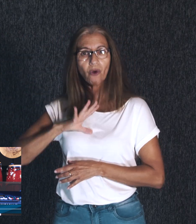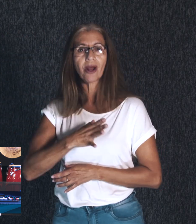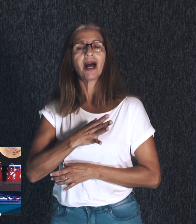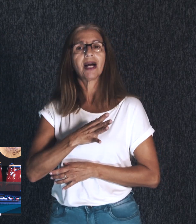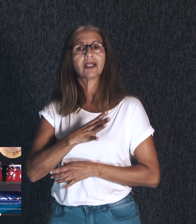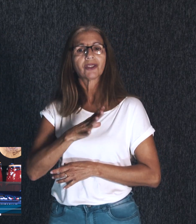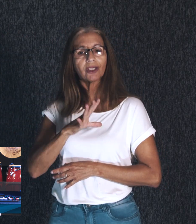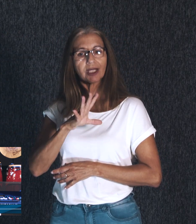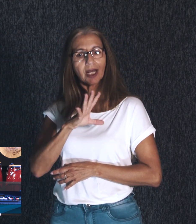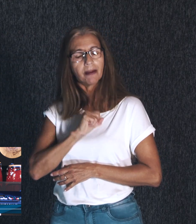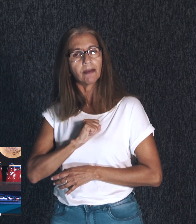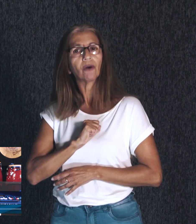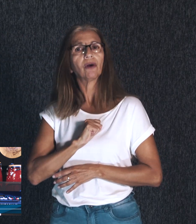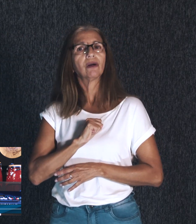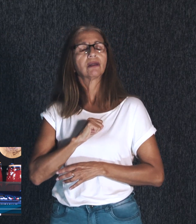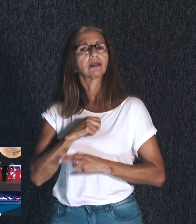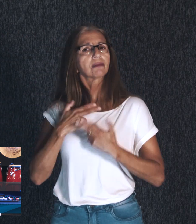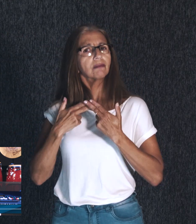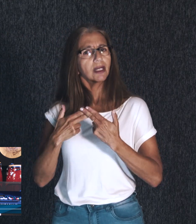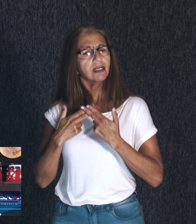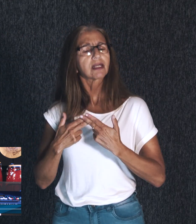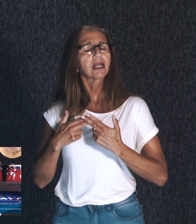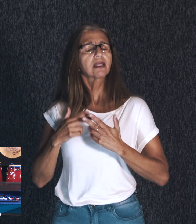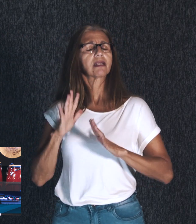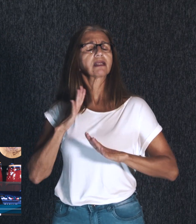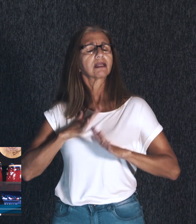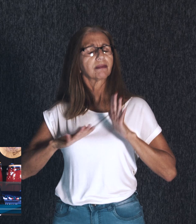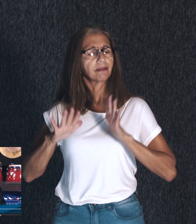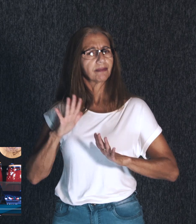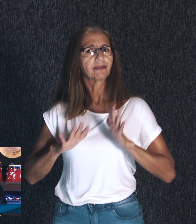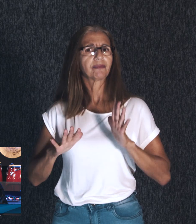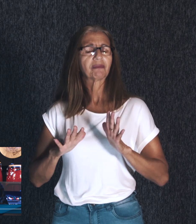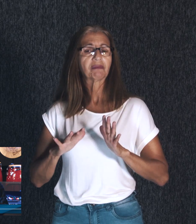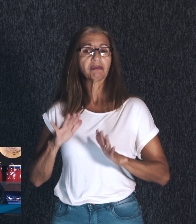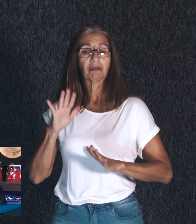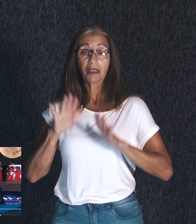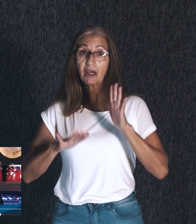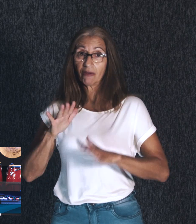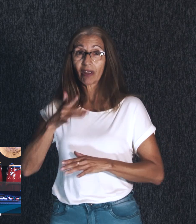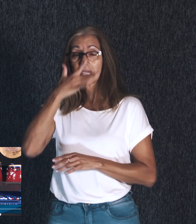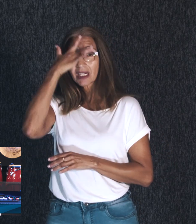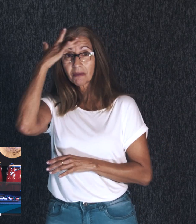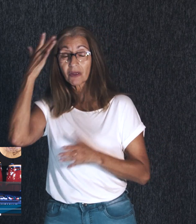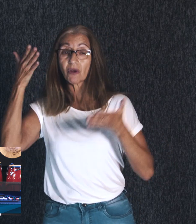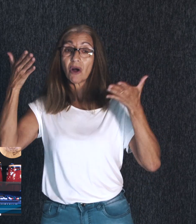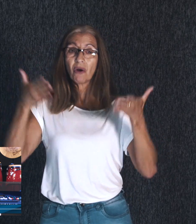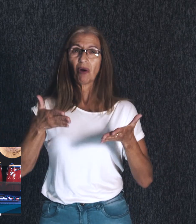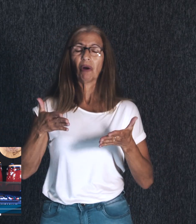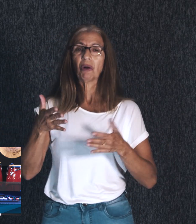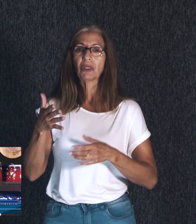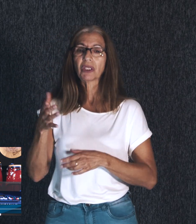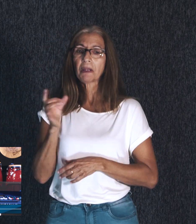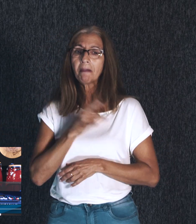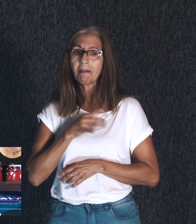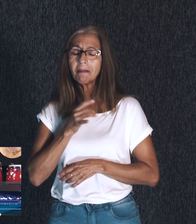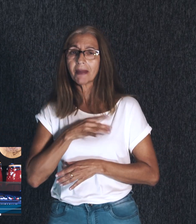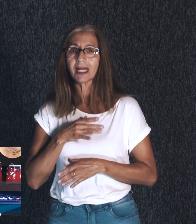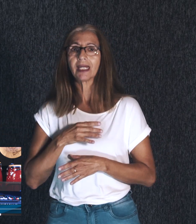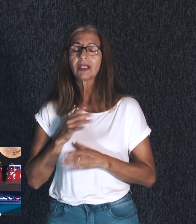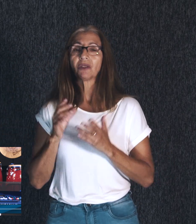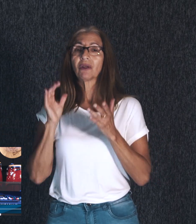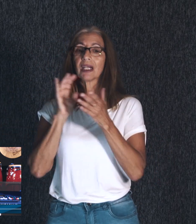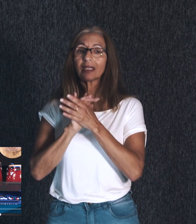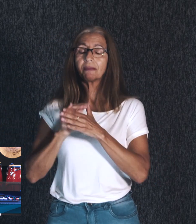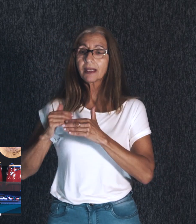Talvez você está com muito medo de avançar em relação à sua vida hoje. Está com medo de avançar em relação ao seu casamento. Está